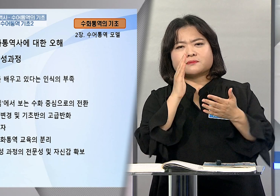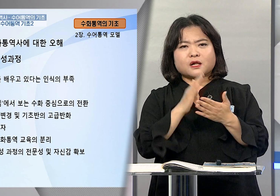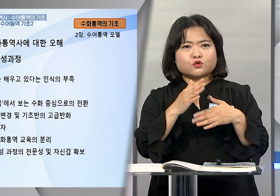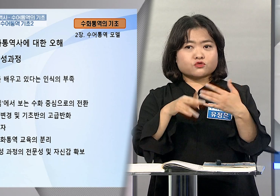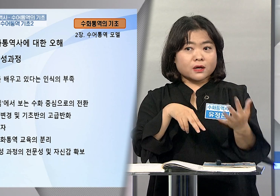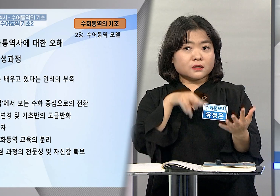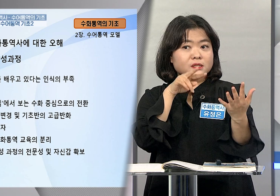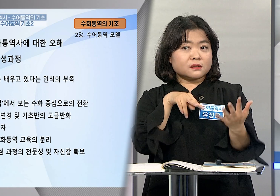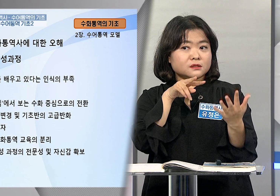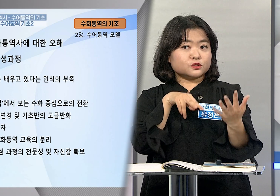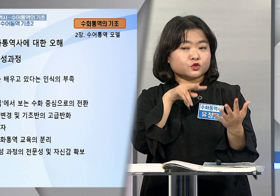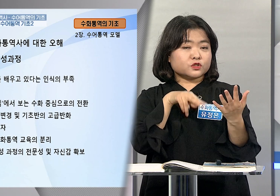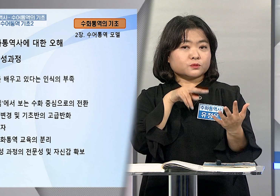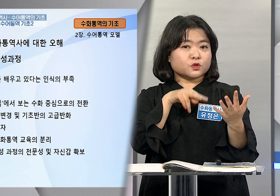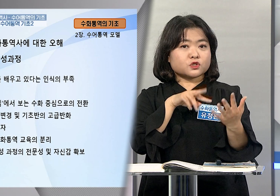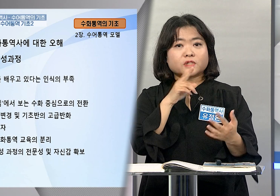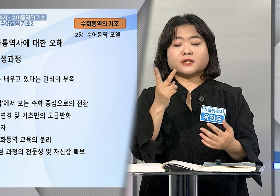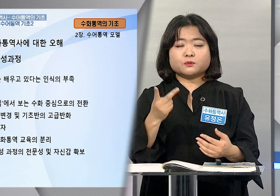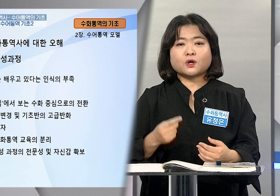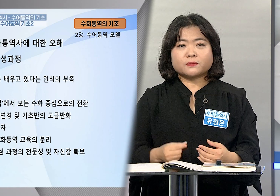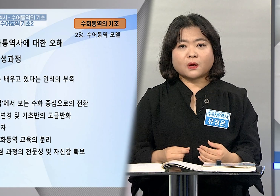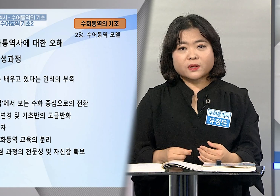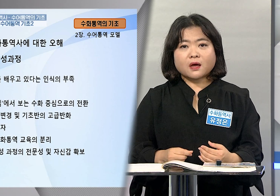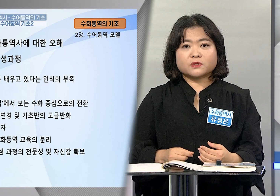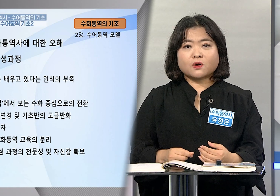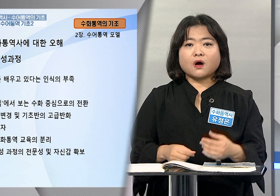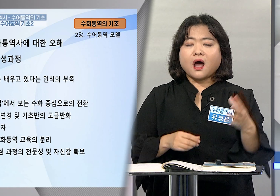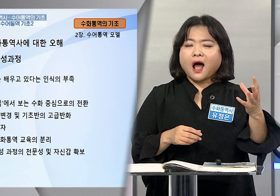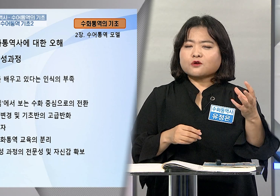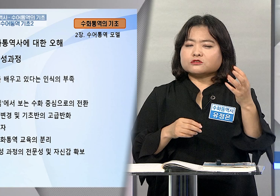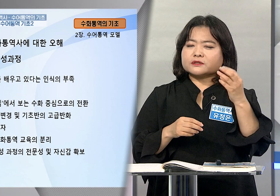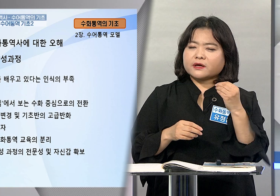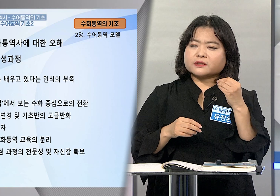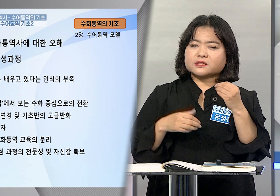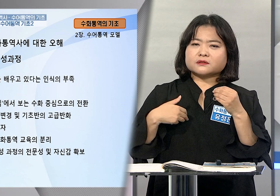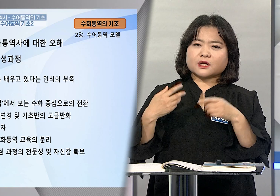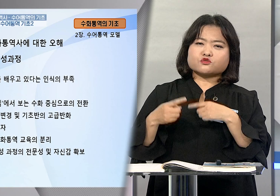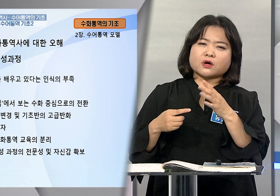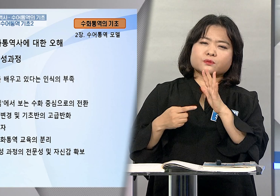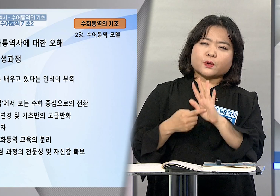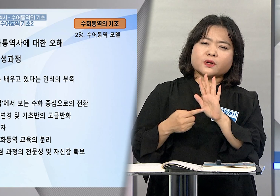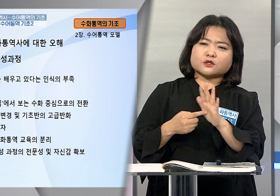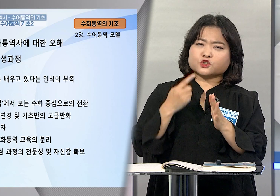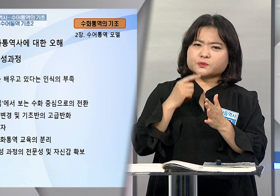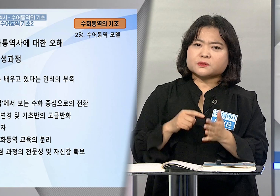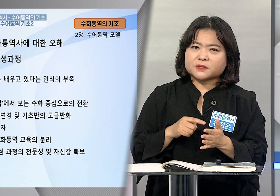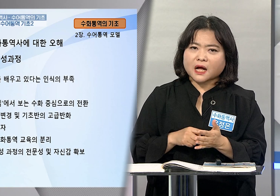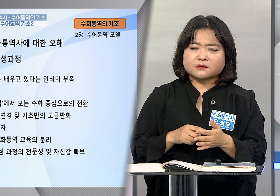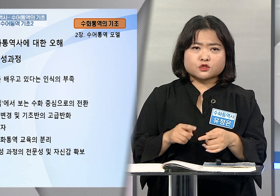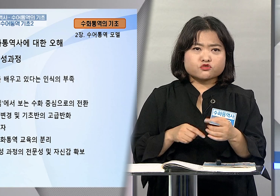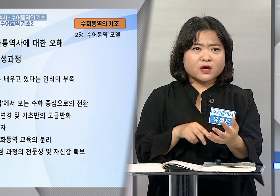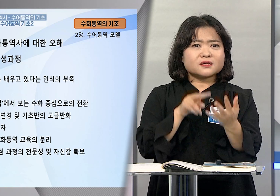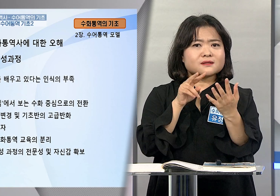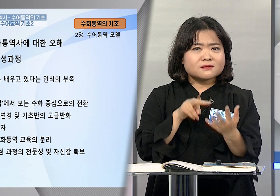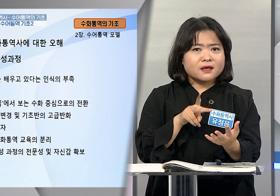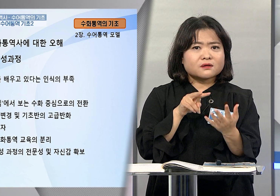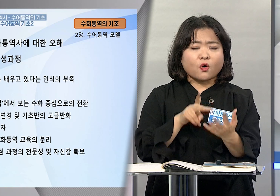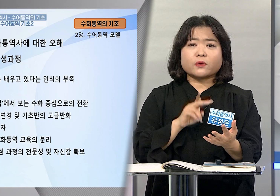말고 수화를 읽을 중심으로 전환이 필요합니다. 왜냐하면요. 한국어 대응에서 내가 수화를 표현하는 거 쉽습니다. 근데 수화를 읽어내는 거